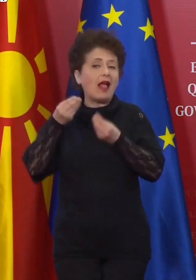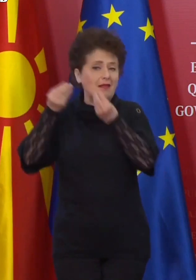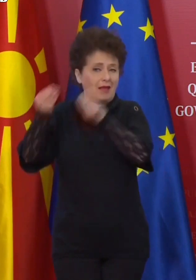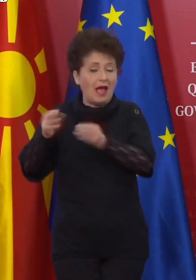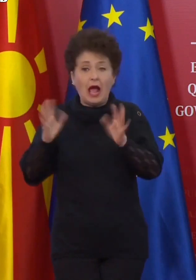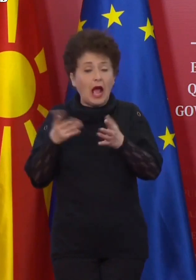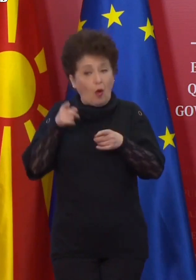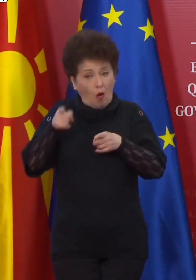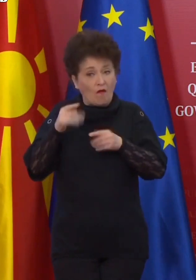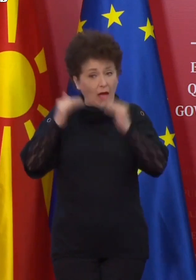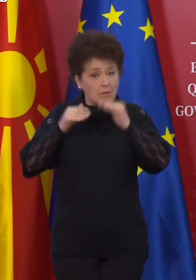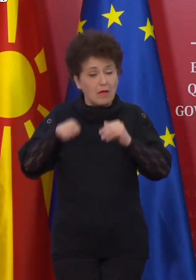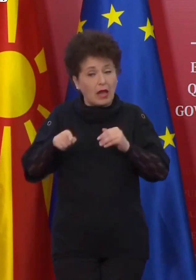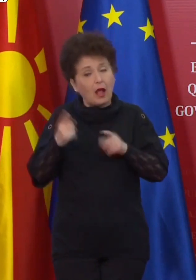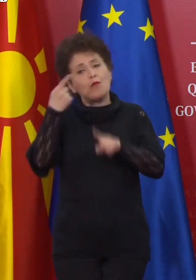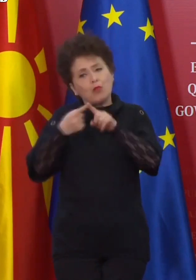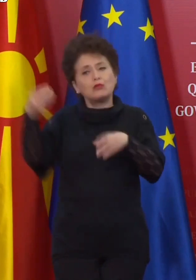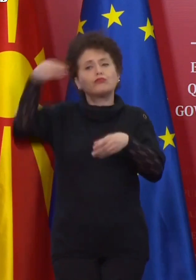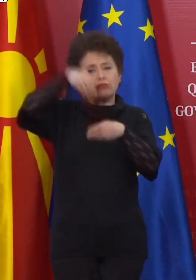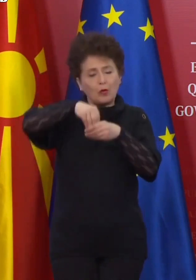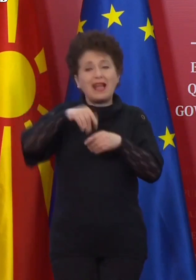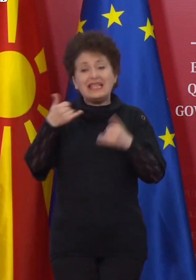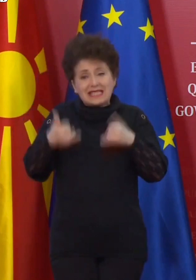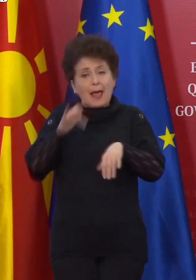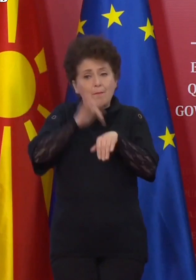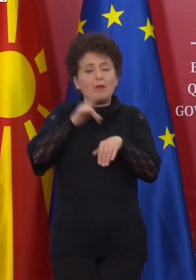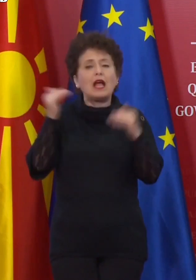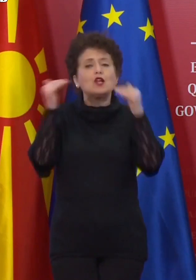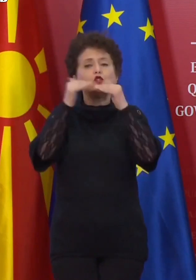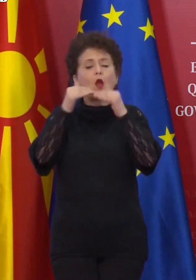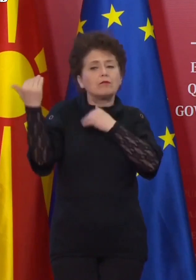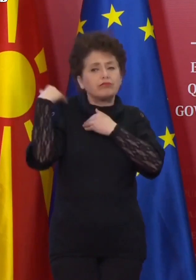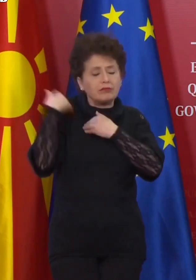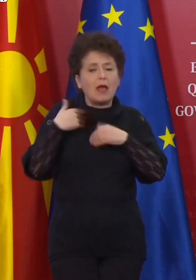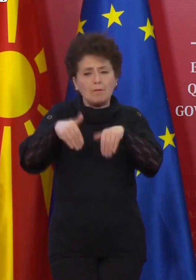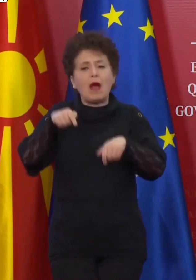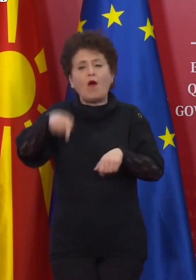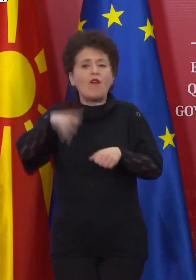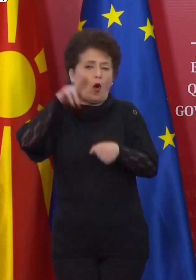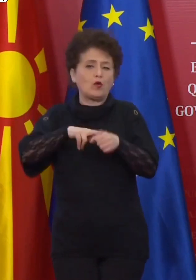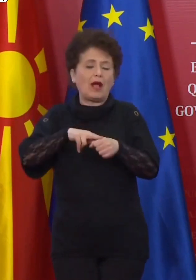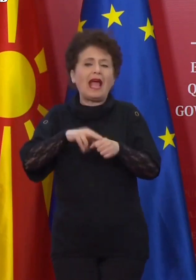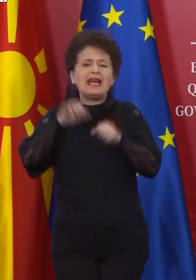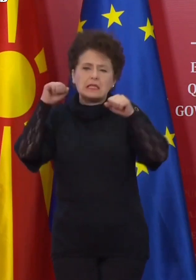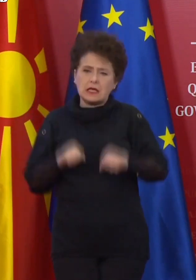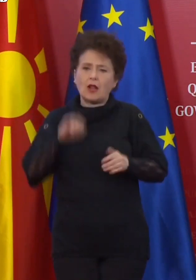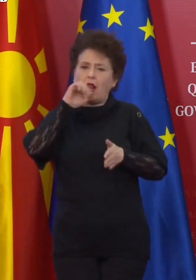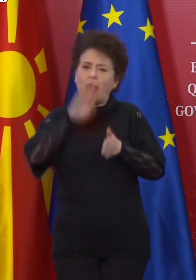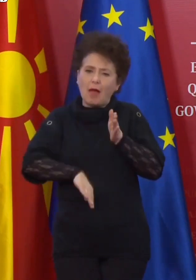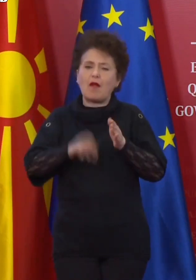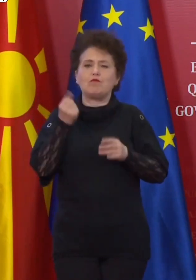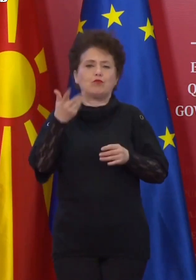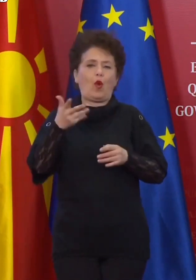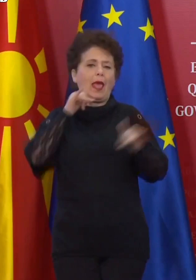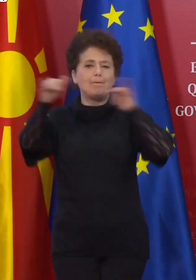се смета дека и таа мерка дополнително ќе биде донесена. Така да во моментов, согласно препораките, донесовме ваква одлука за сериозно намалување на бројките, меѓутоа,